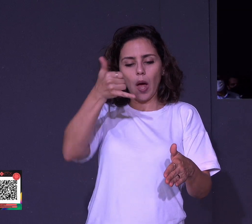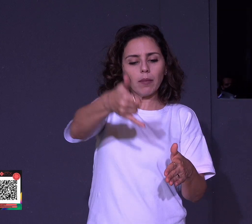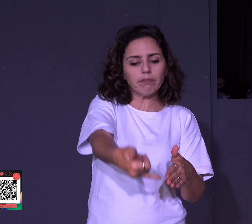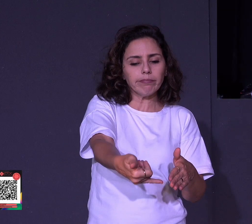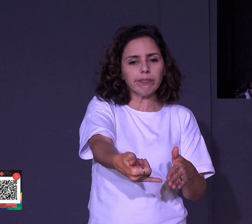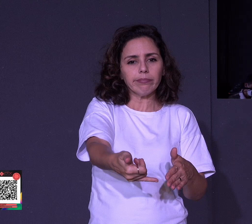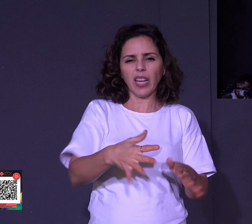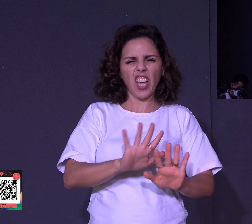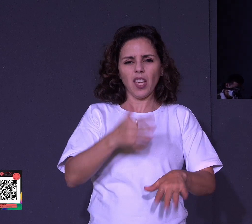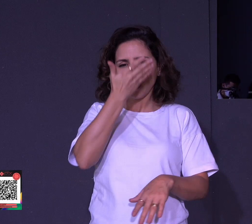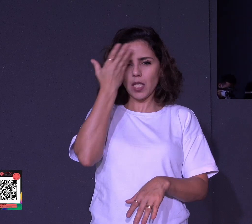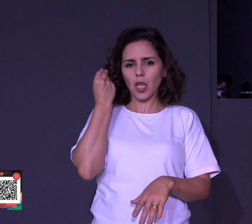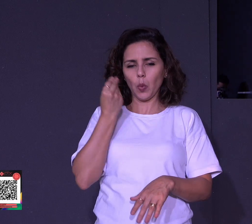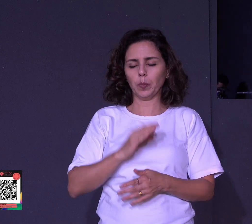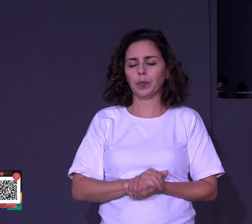Te derruba.